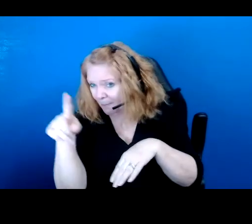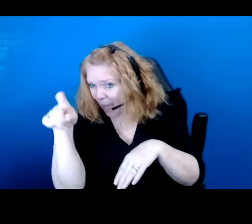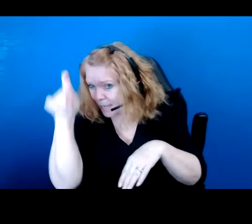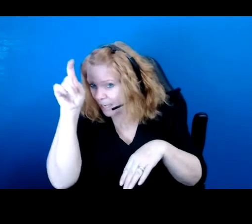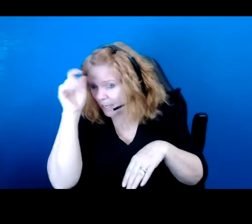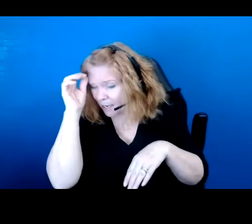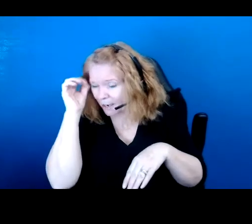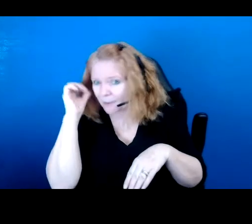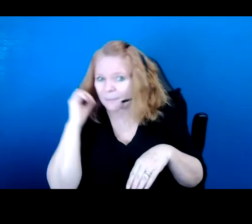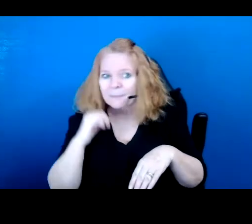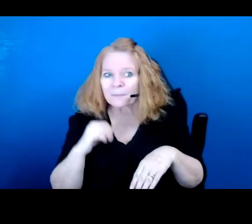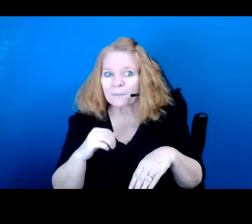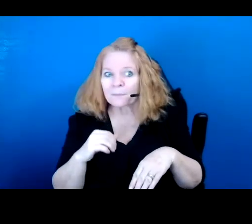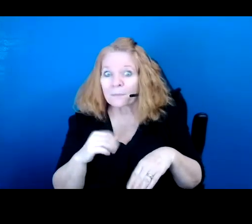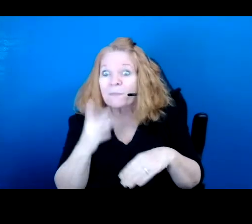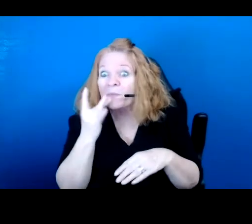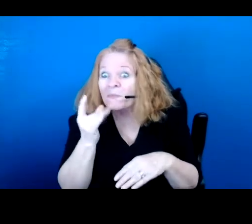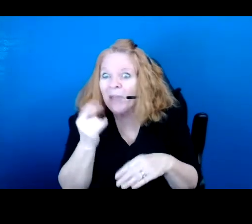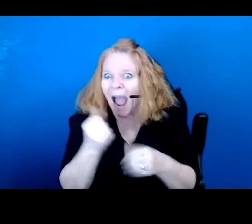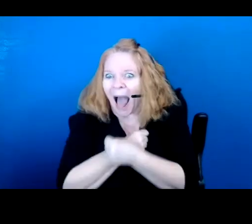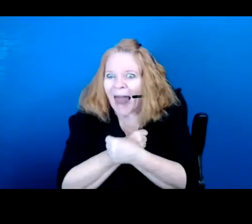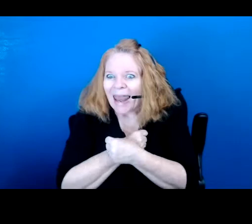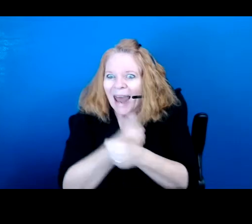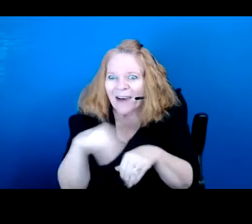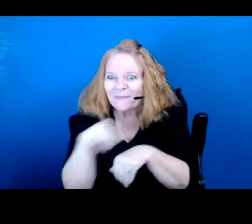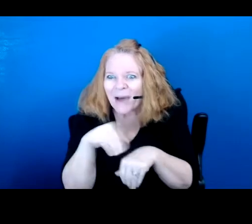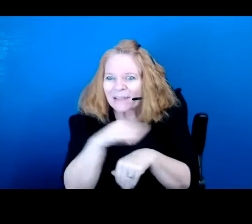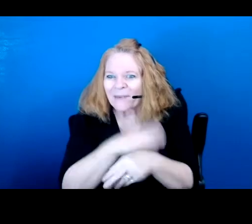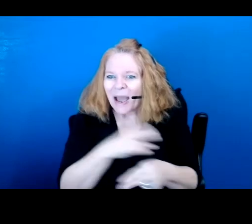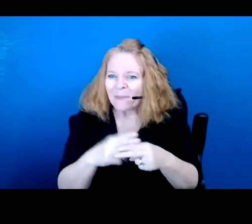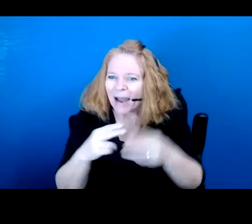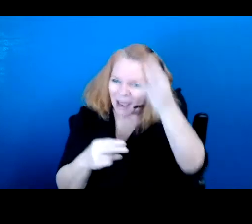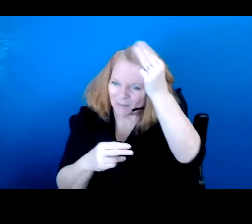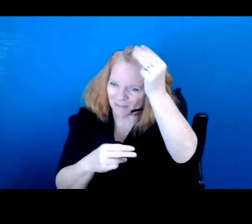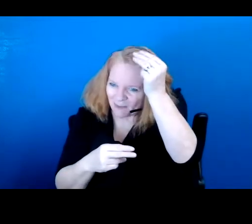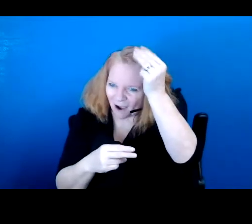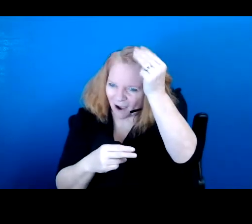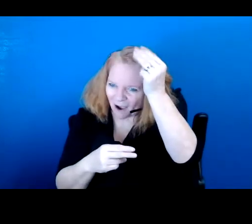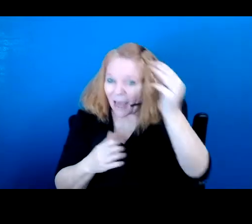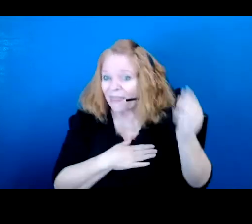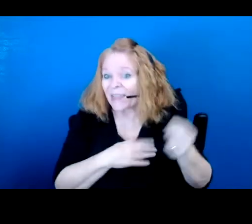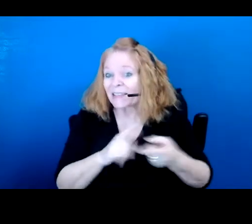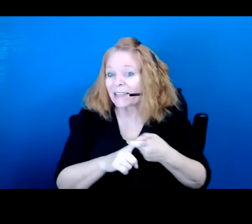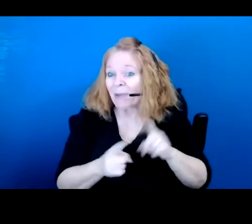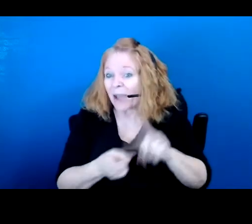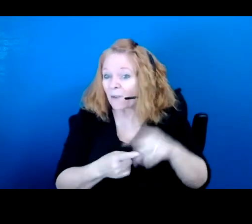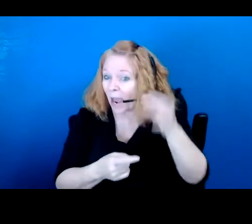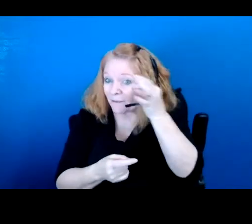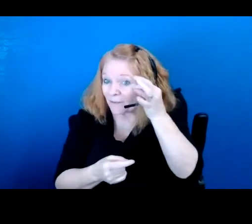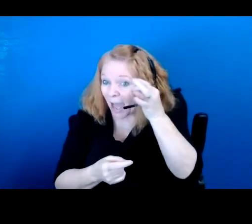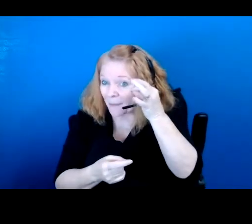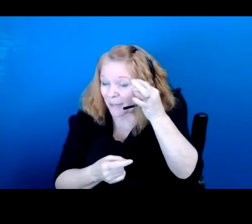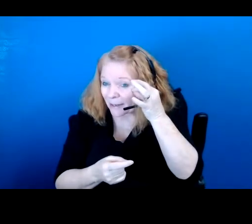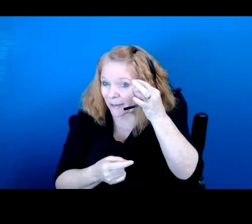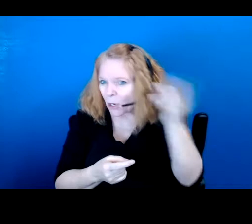marzipan te gusta a ti los march y pan martín o si me encantan los más pan me llamo mar ven y